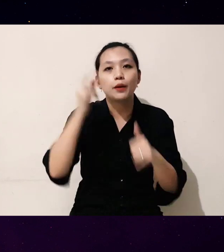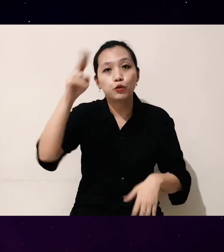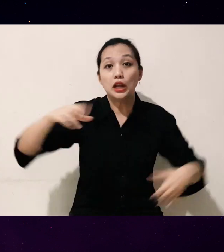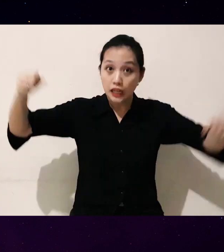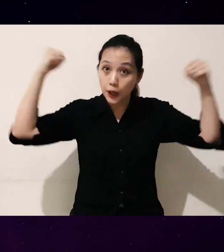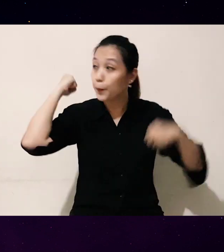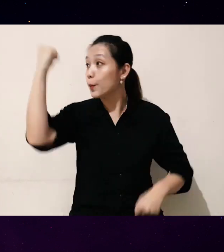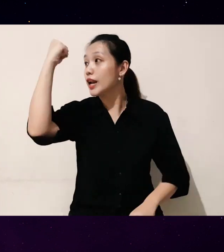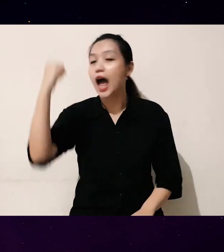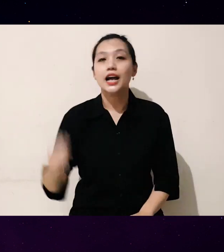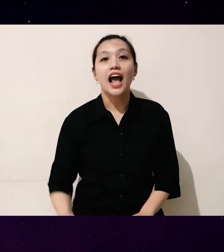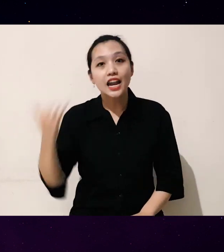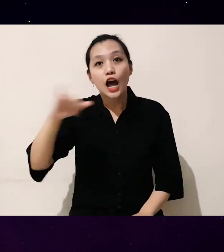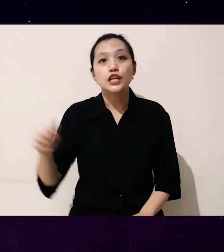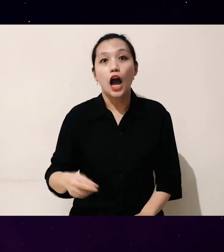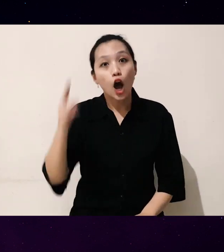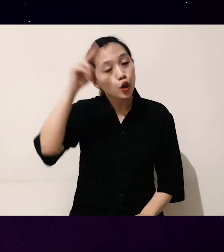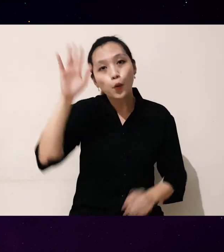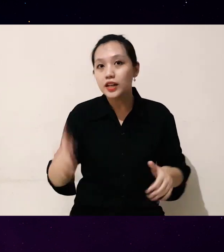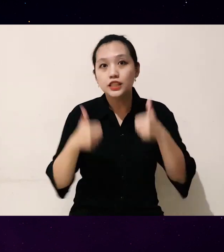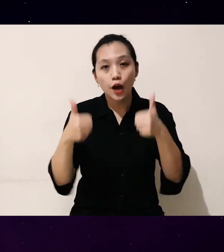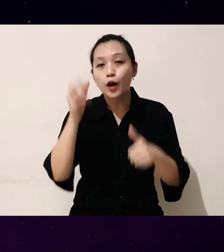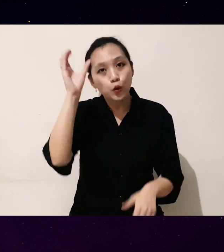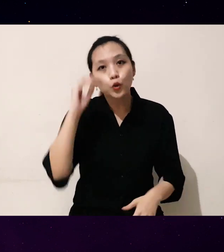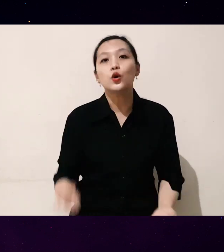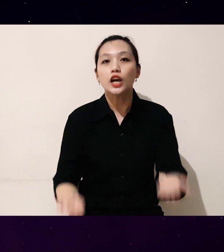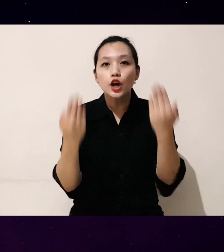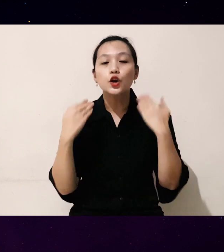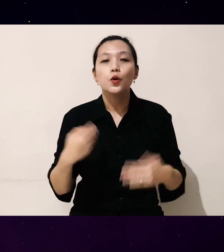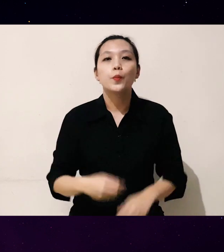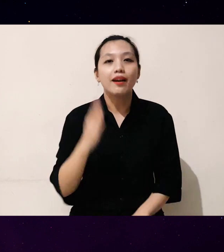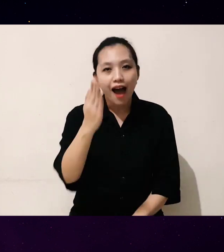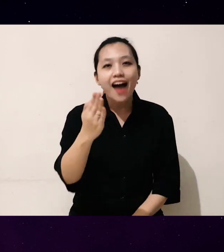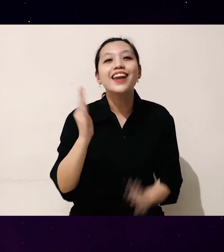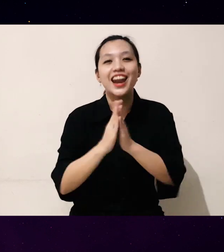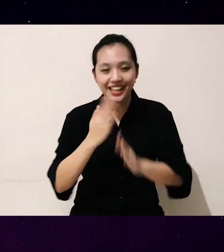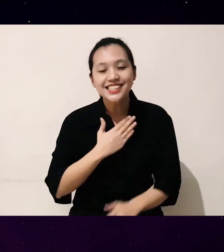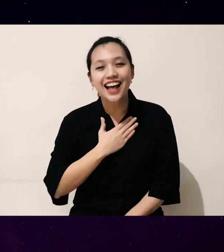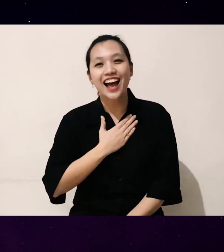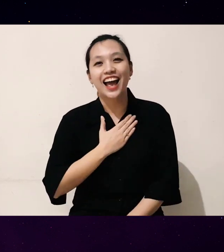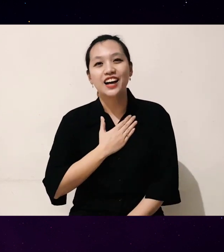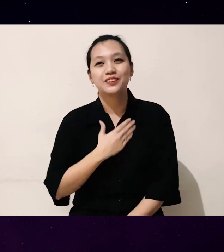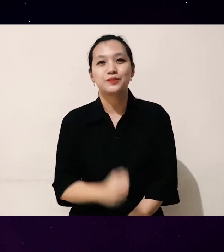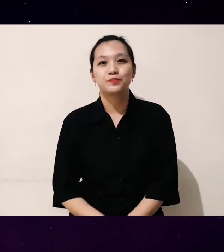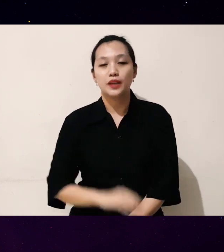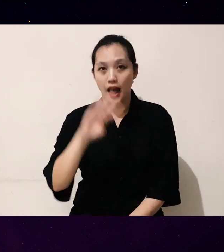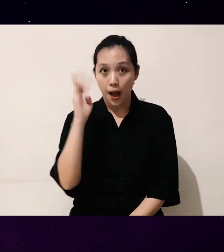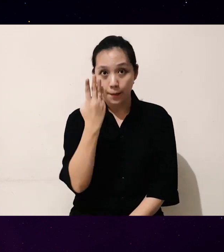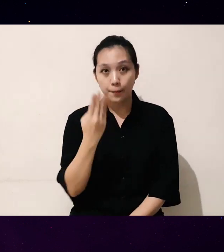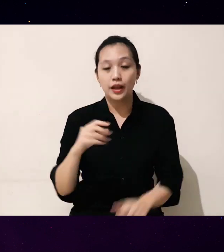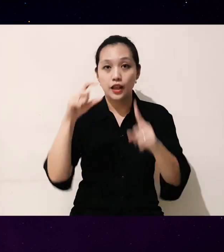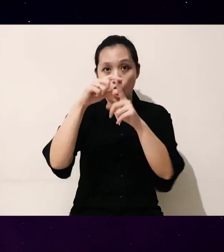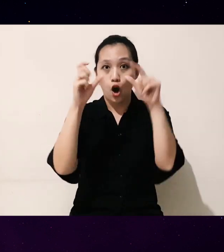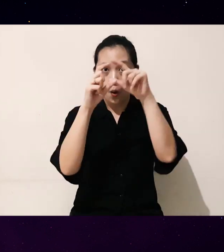daripada bahaya. Kita akan mengalami dan menikmati bersama-sama dengan Tuhan. Ada kemenangan yang Tuhan siapkan